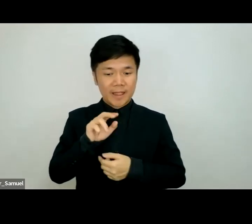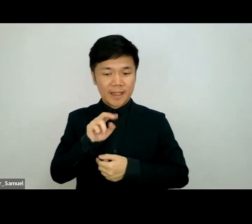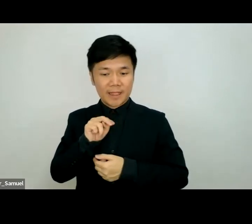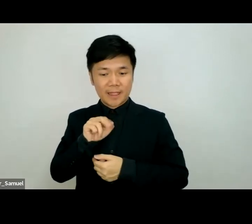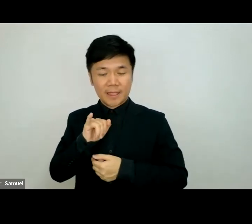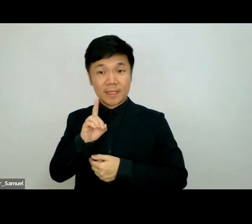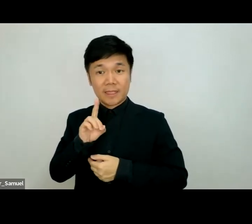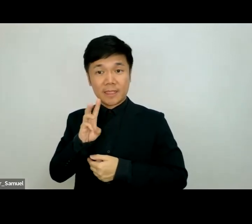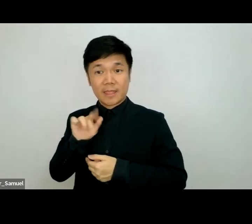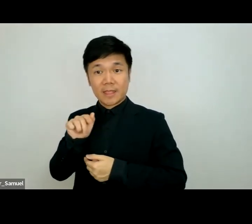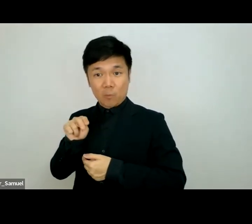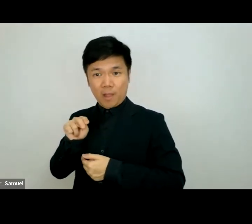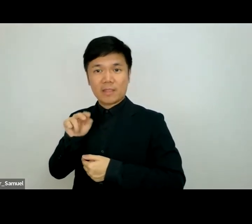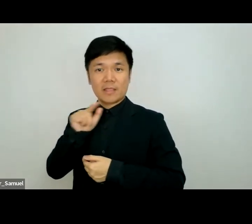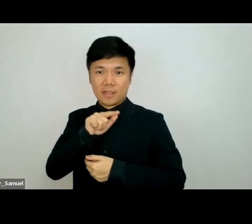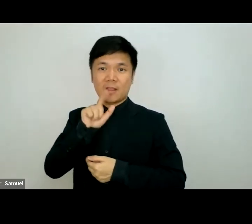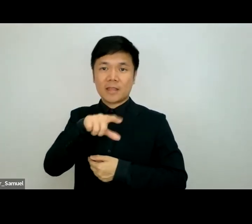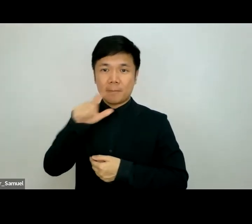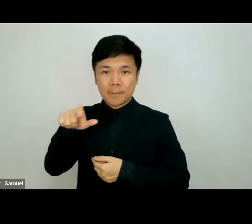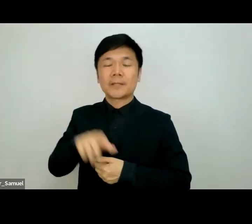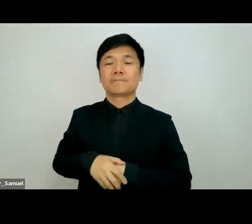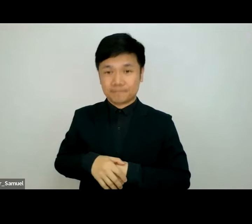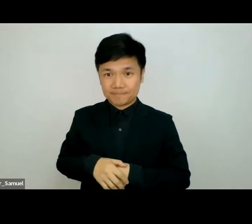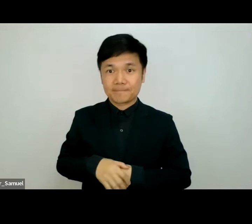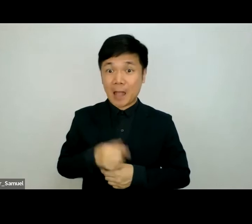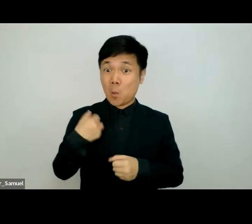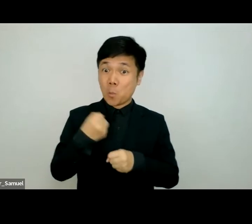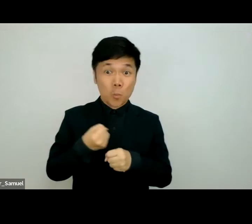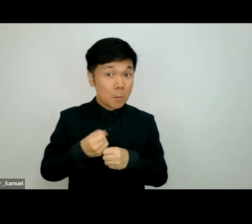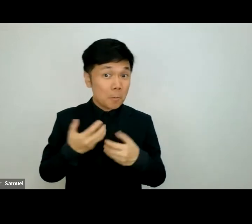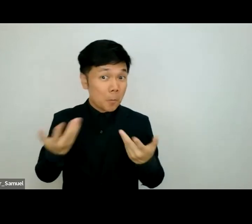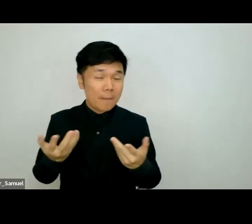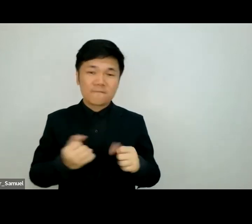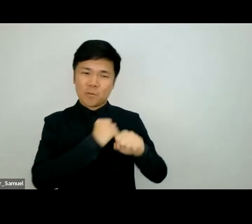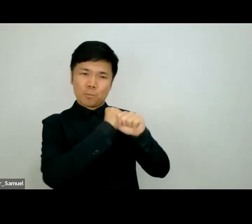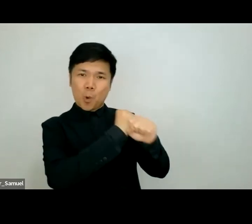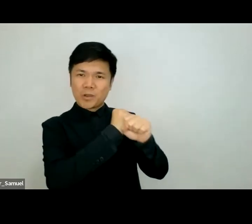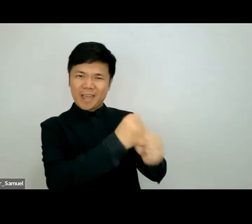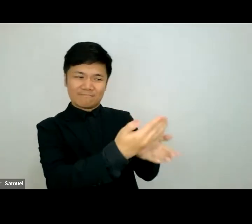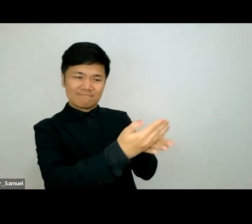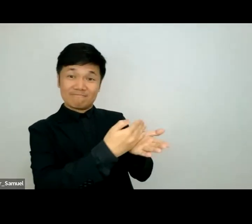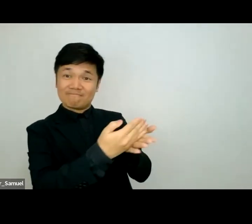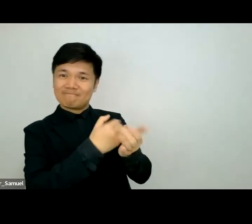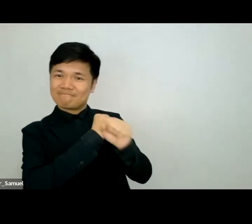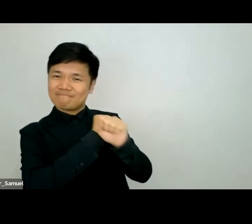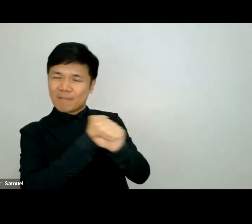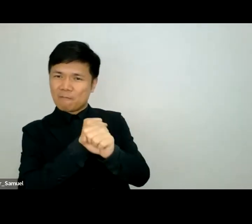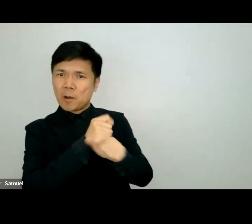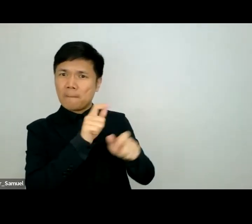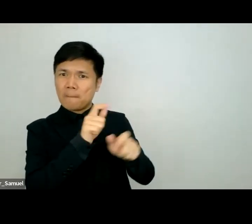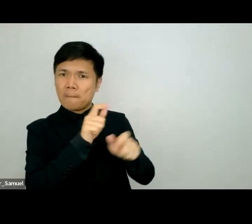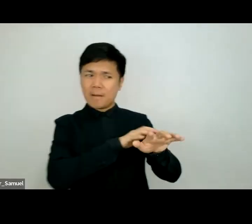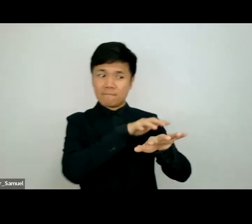représente une association de femmes indigènes en situation de handicap de Népal et aussi